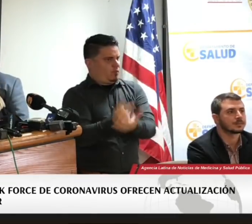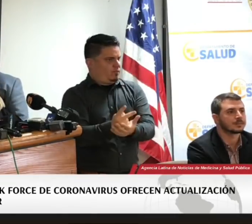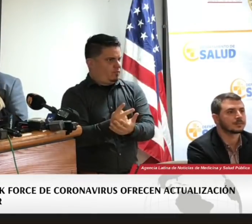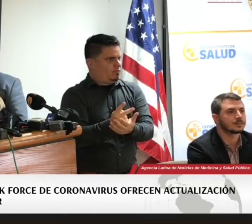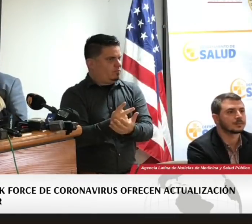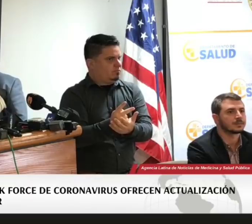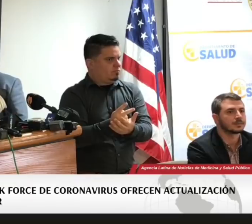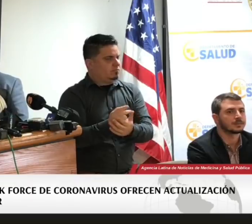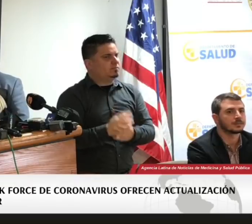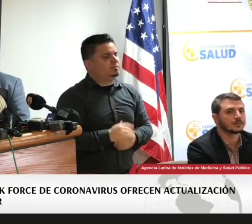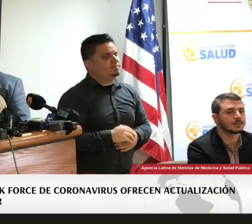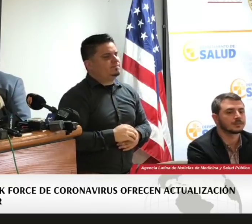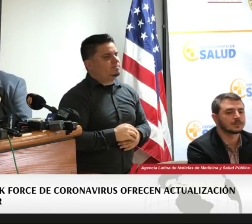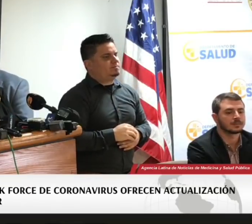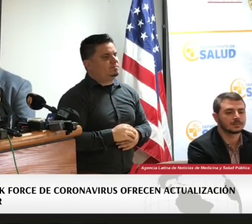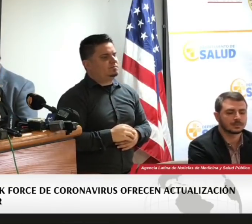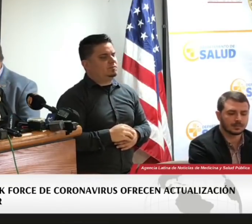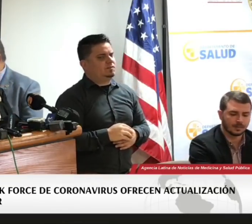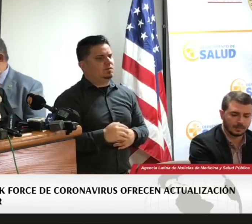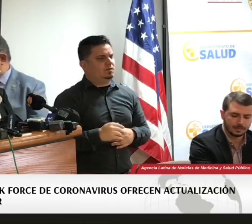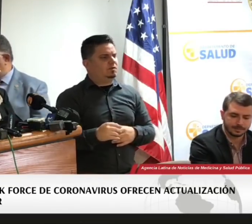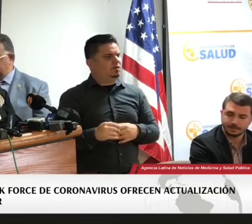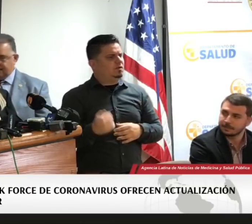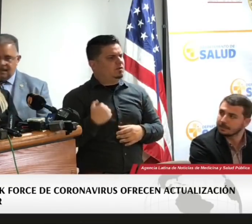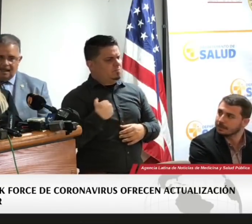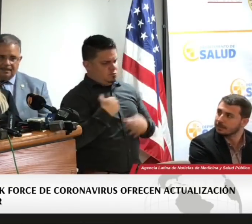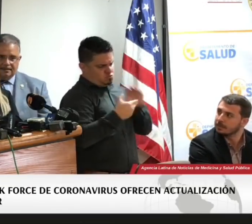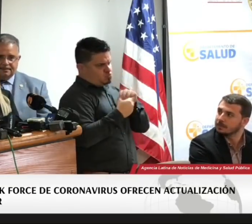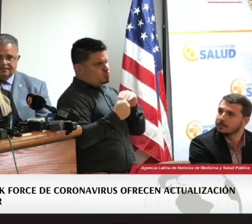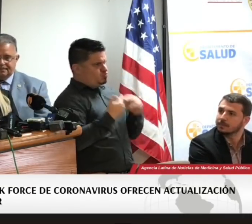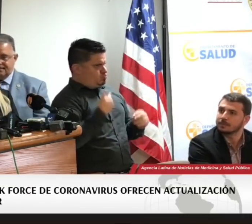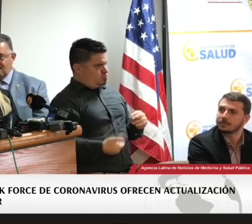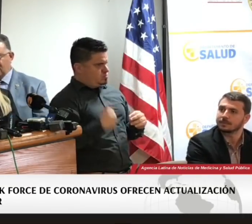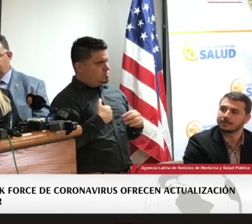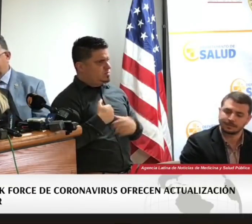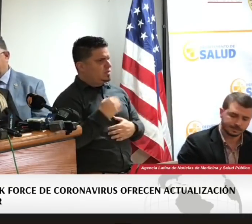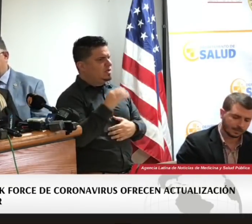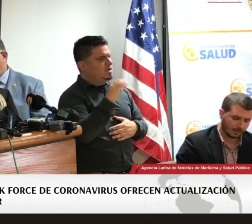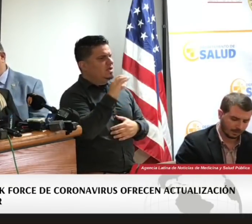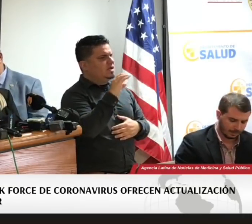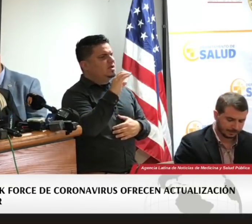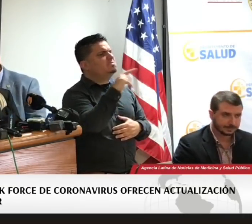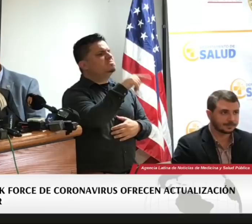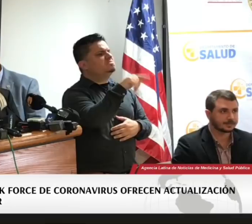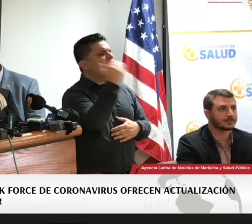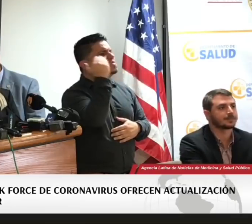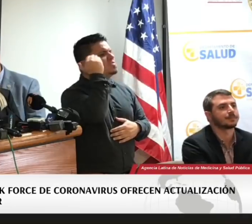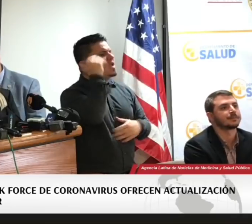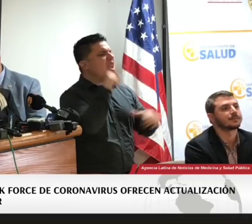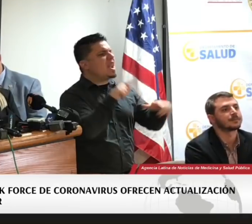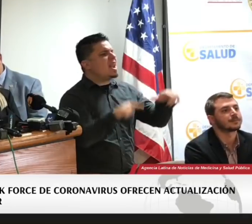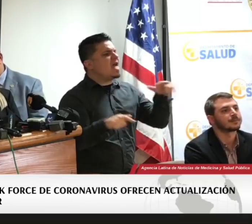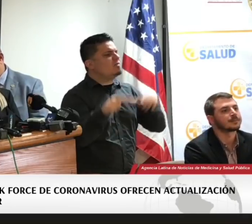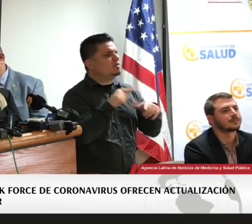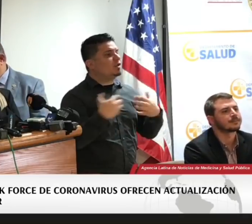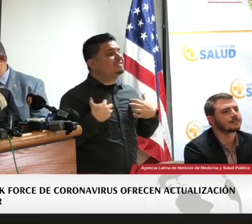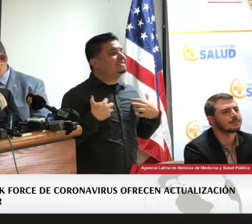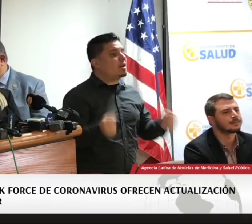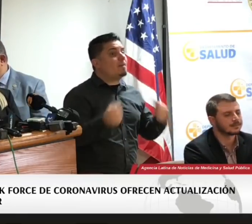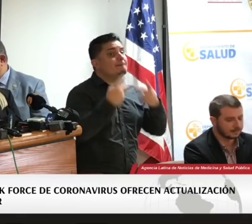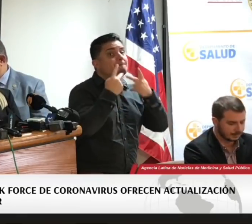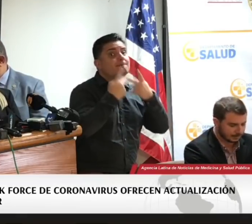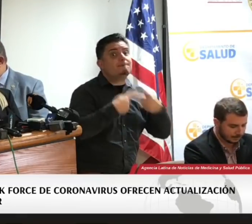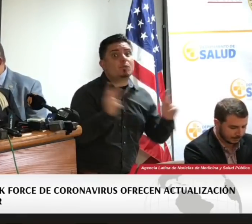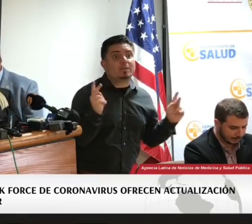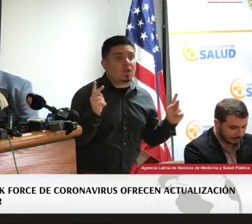Mi comentario es que el CDC identifica los laboratorios de salud pública y es también un hecho el